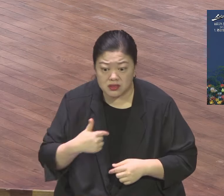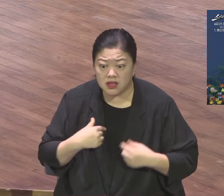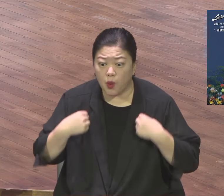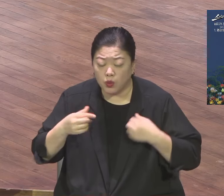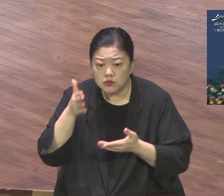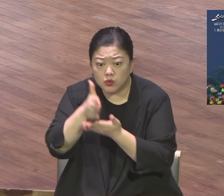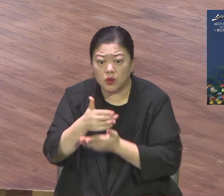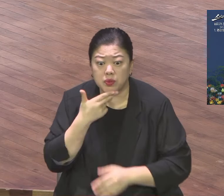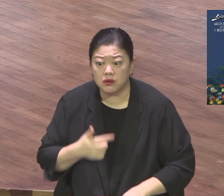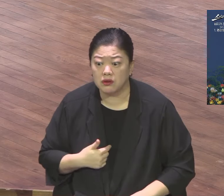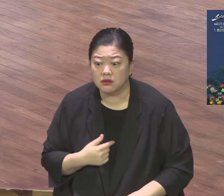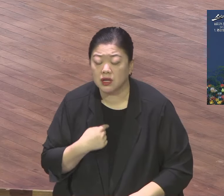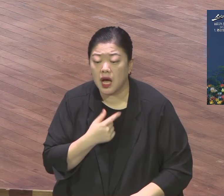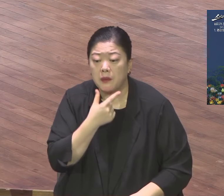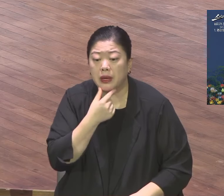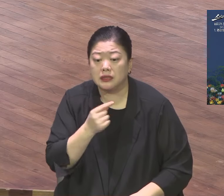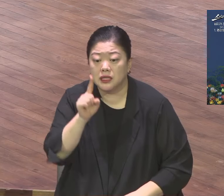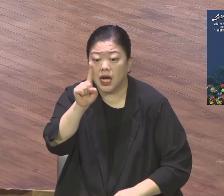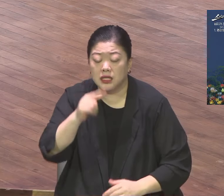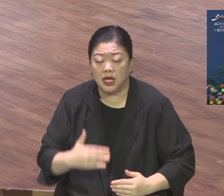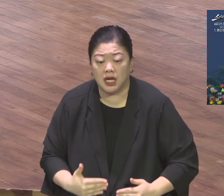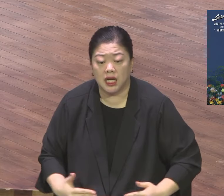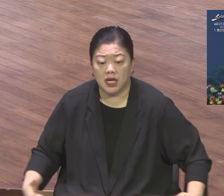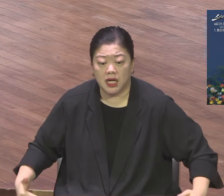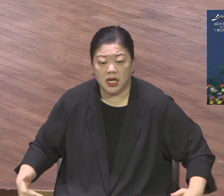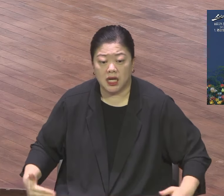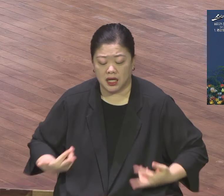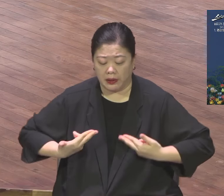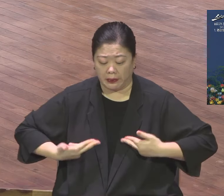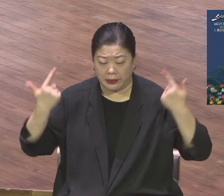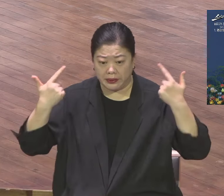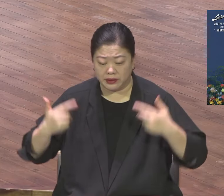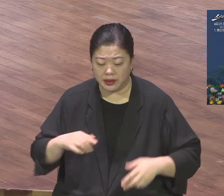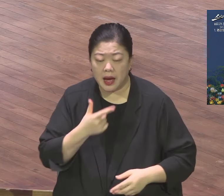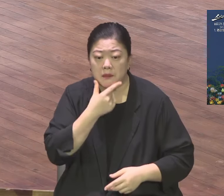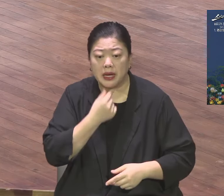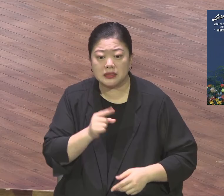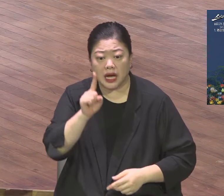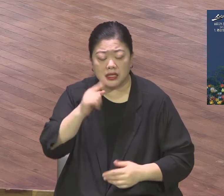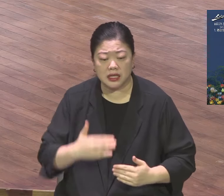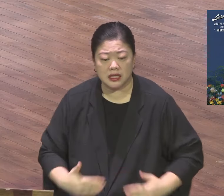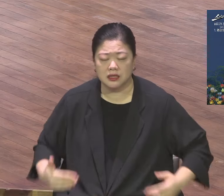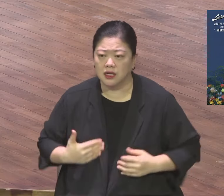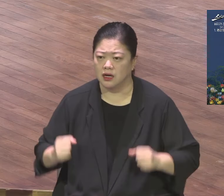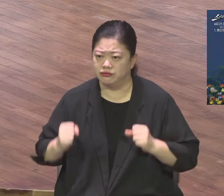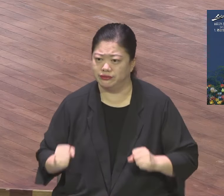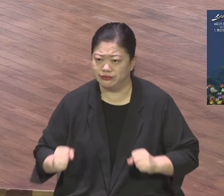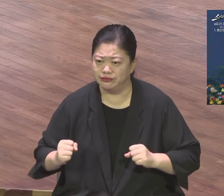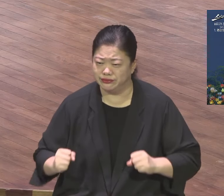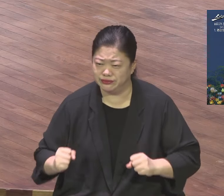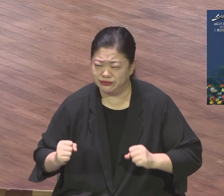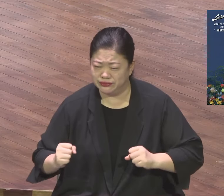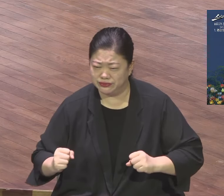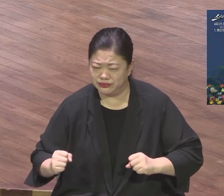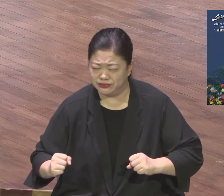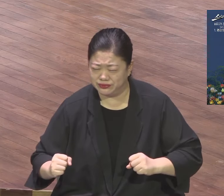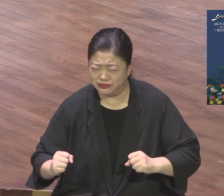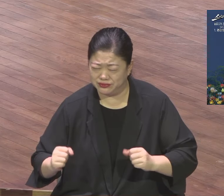달렸습니다. 1등 돌았어요. 1등. 그 내보고 마라톤 선수 하래 미쳤냐?